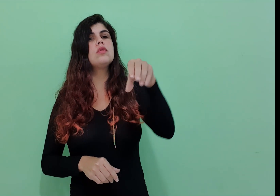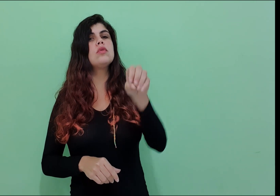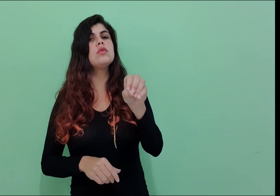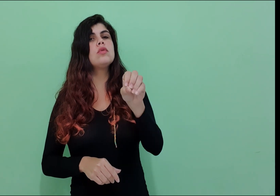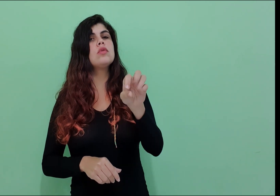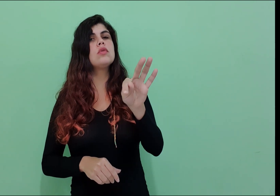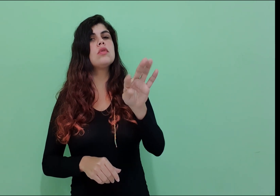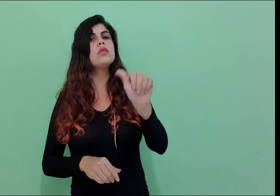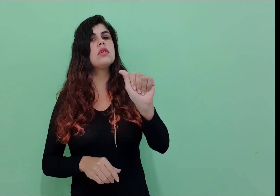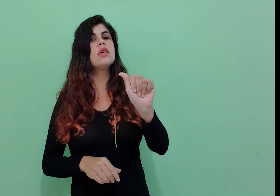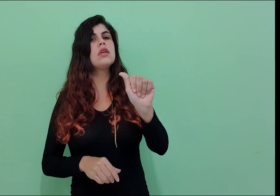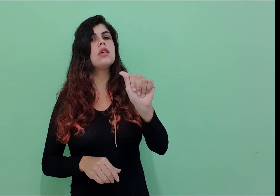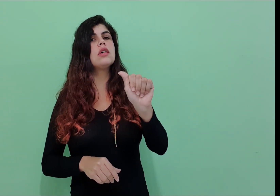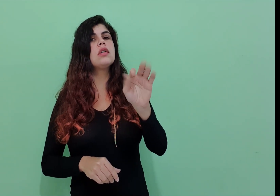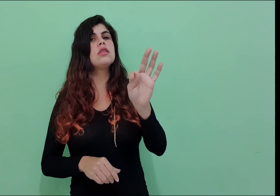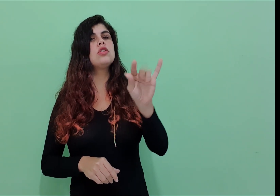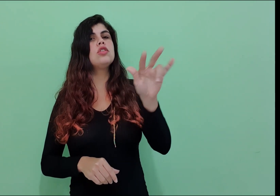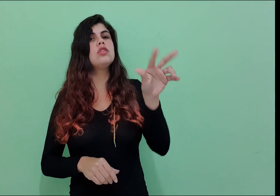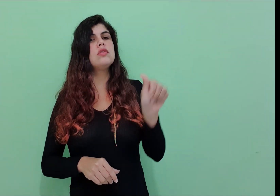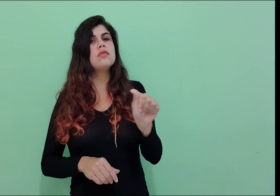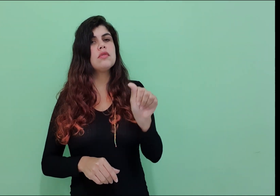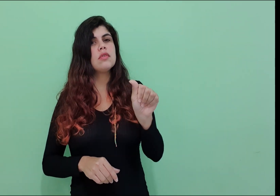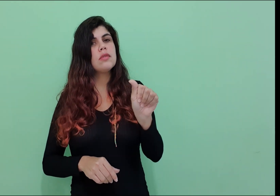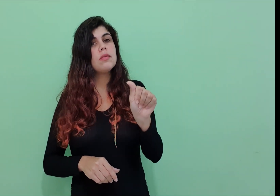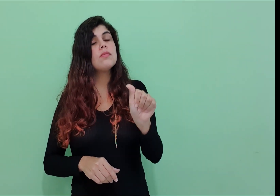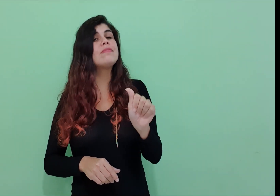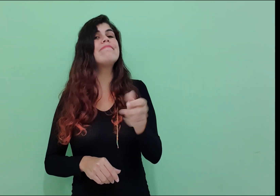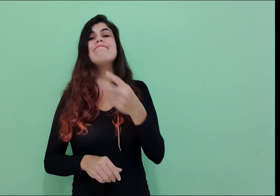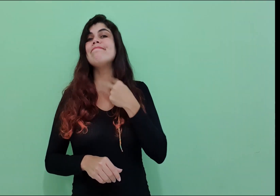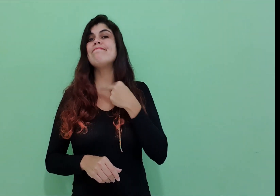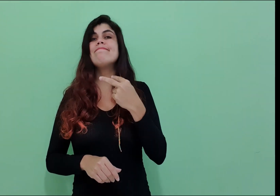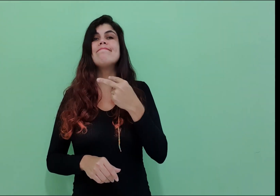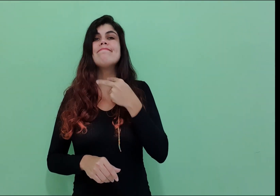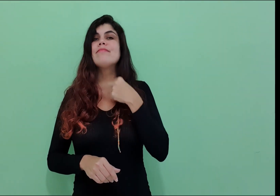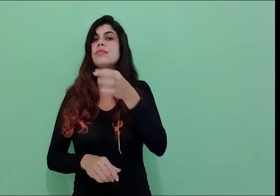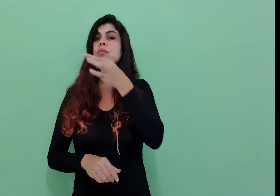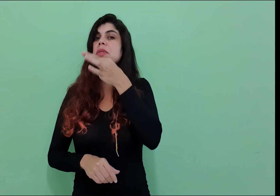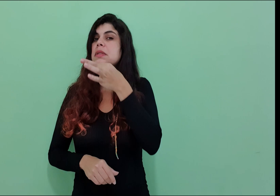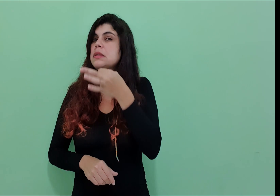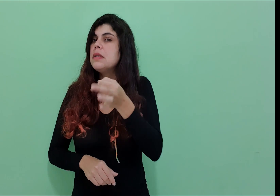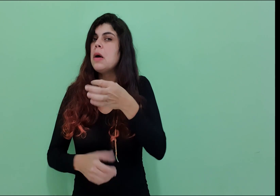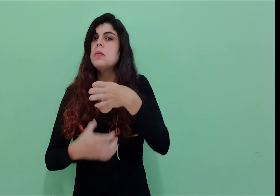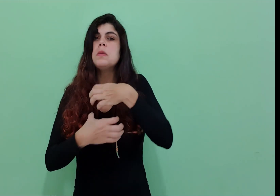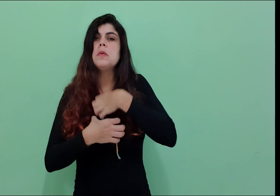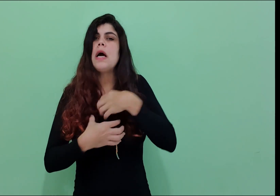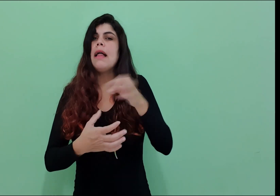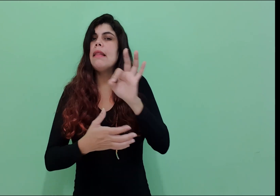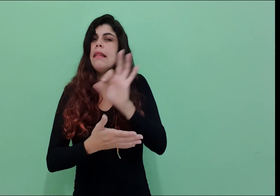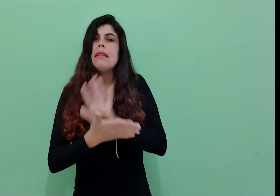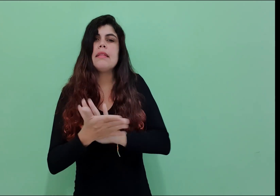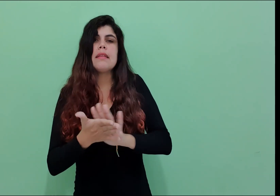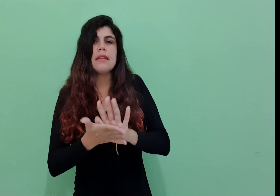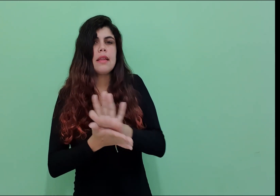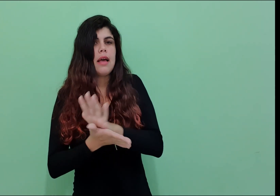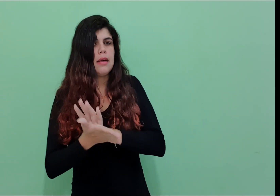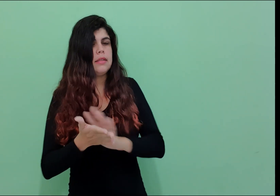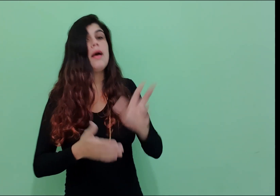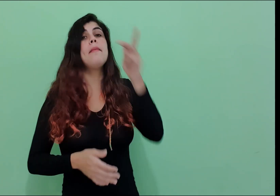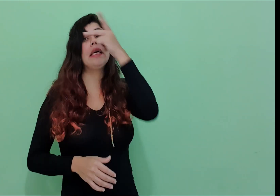denotativa. Não pode ter opinião, sentimento, nada disso. E aí